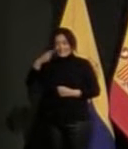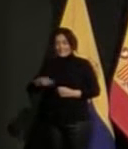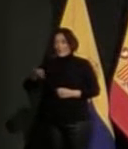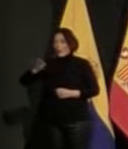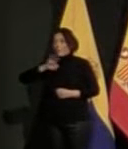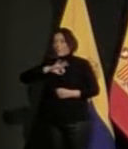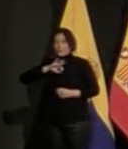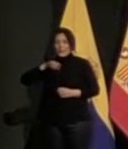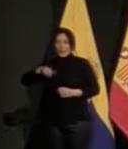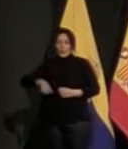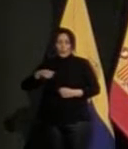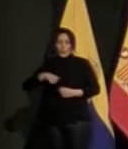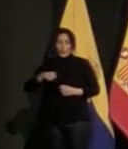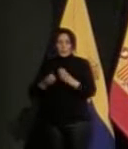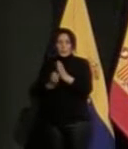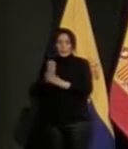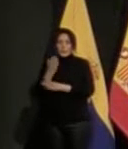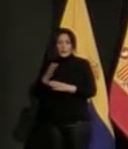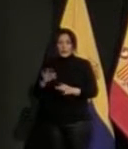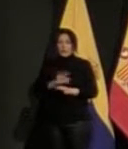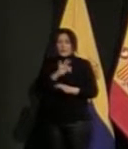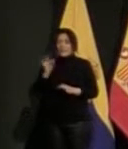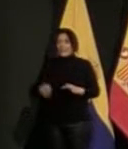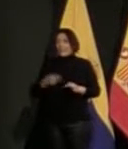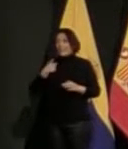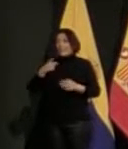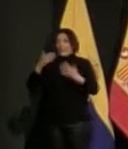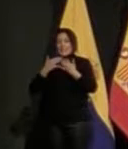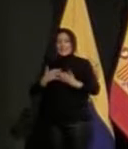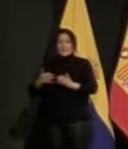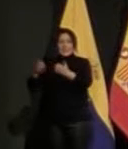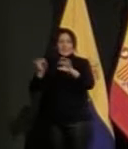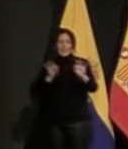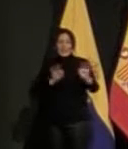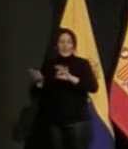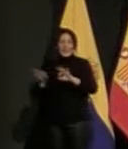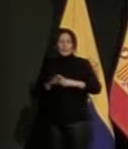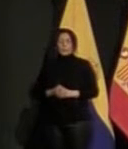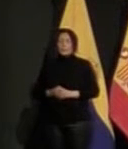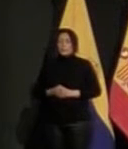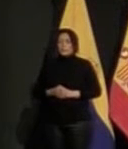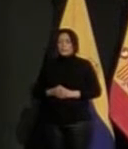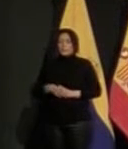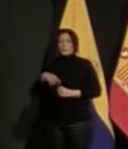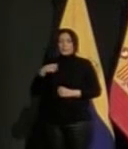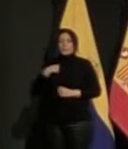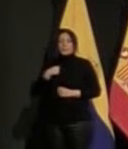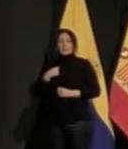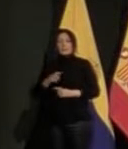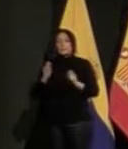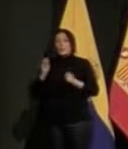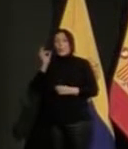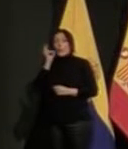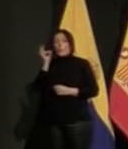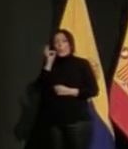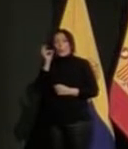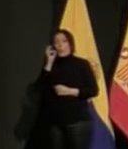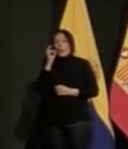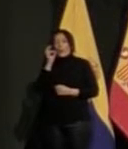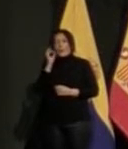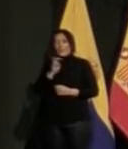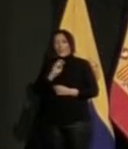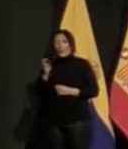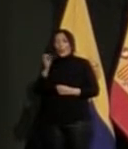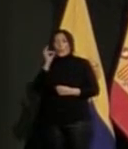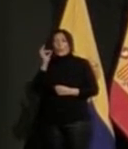entregar esta mañana en este Teatro Coliseo. Miren, la siguiente homenajeada Es una mujer que de alguna manera representa a